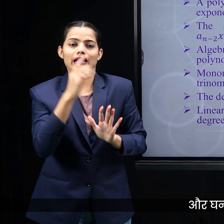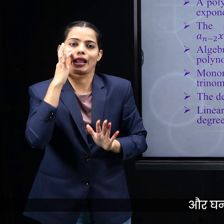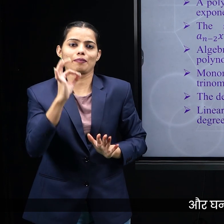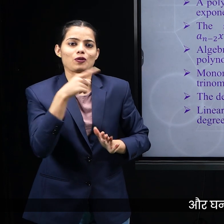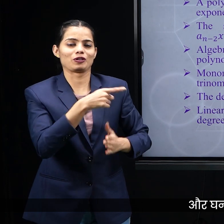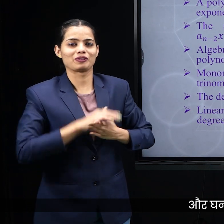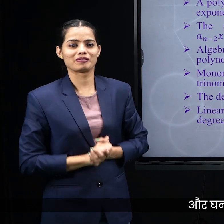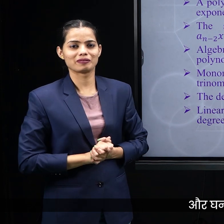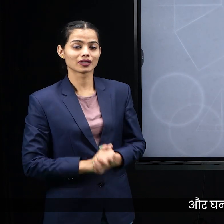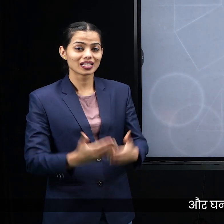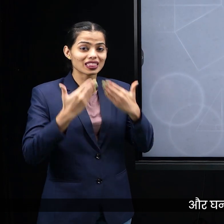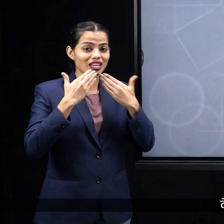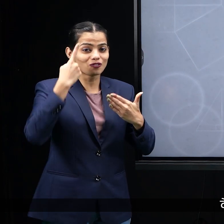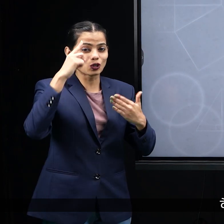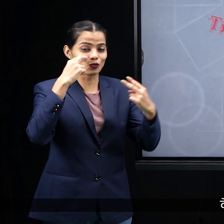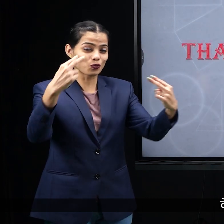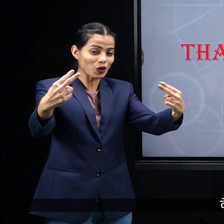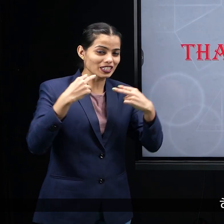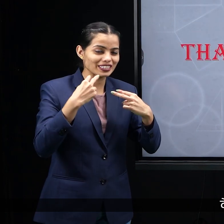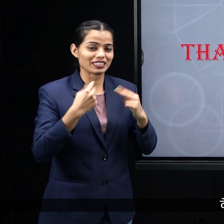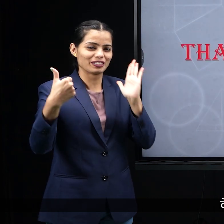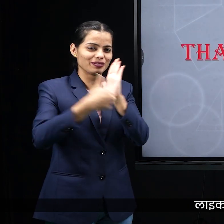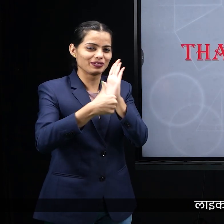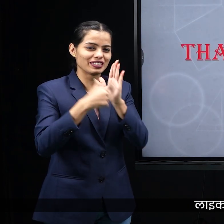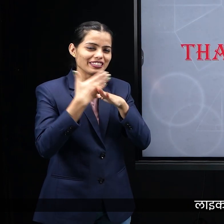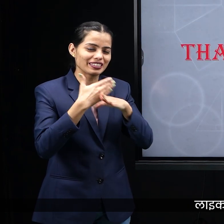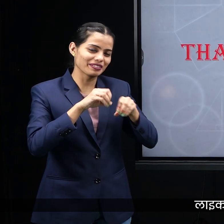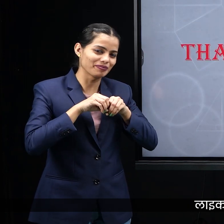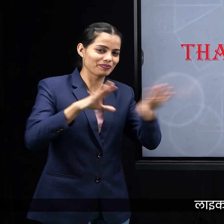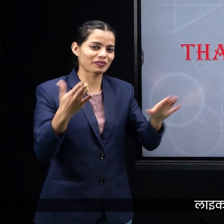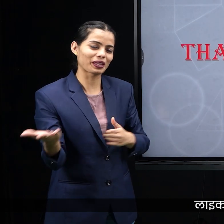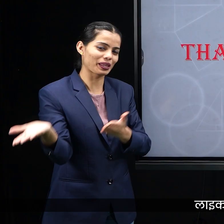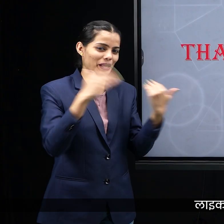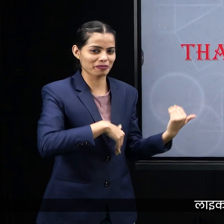देखने के लिए धन्यवाद। लाइक, शेयर और सब्सक्राइब करें।